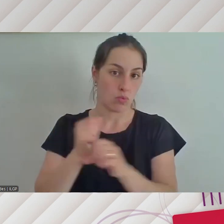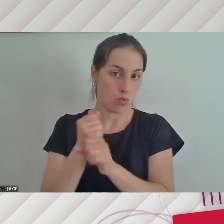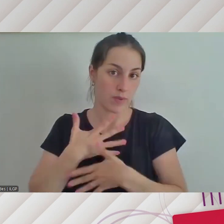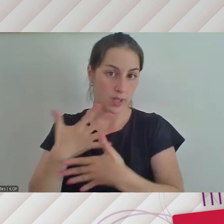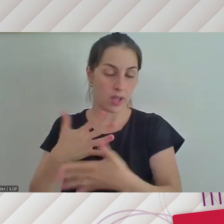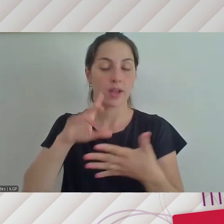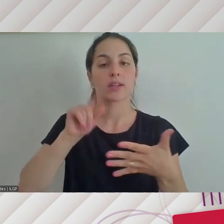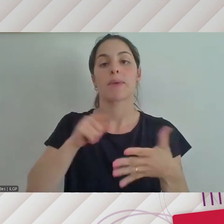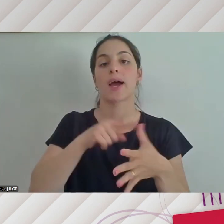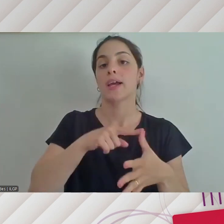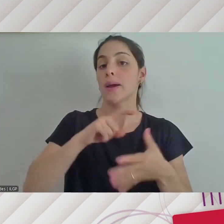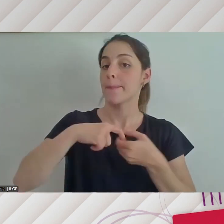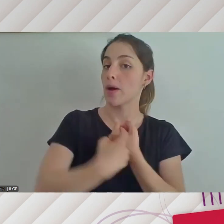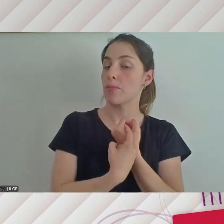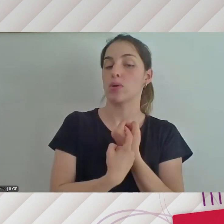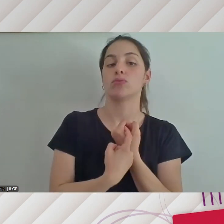pelos restantes